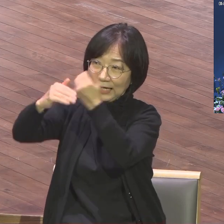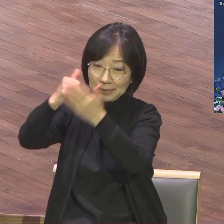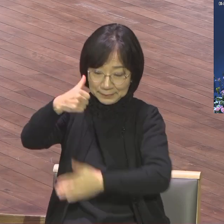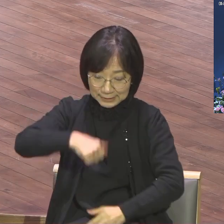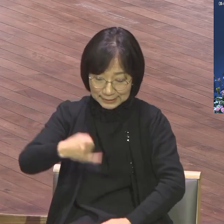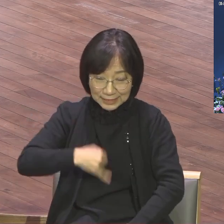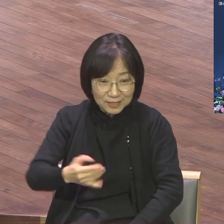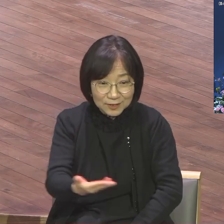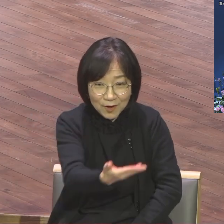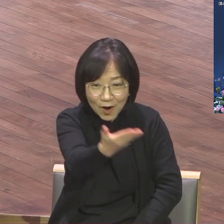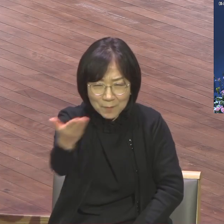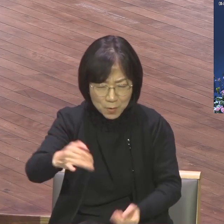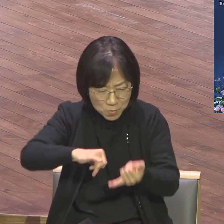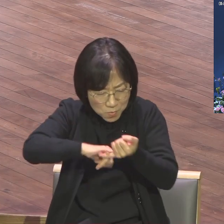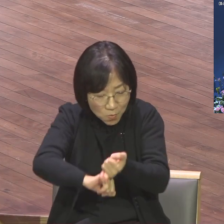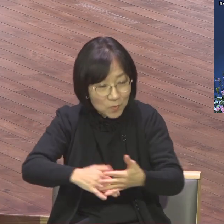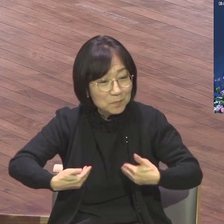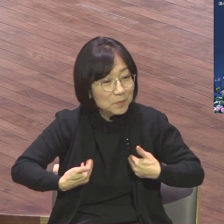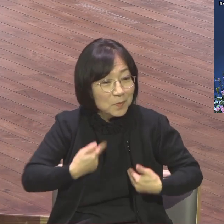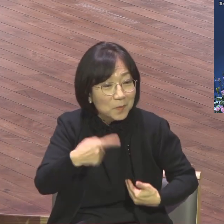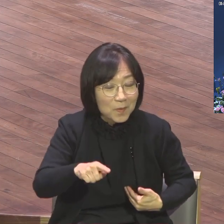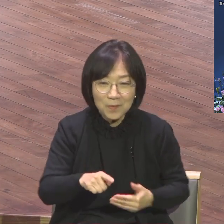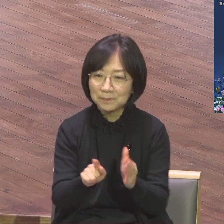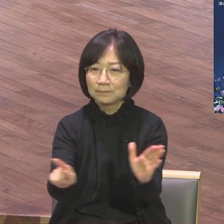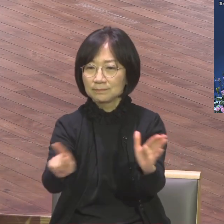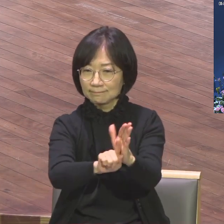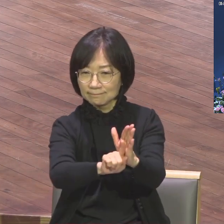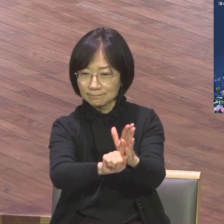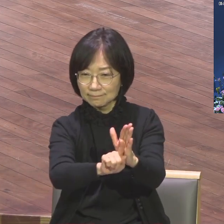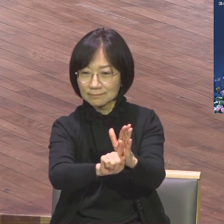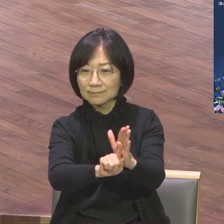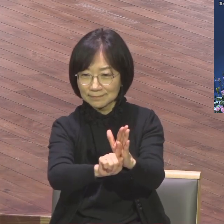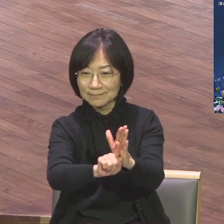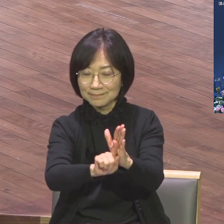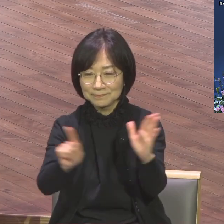필수 불가결이라는 요소예요. 필수입니다. 필수 믿음.